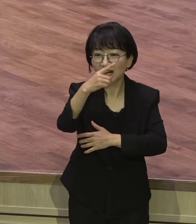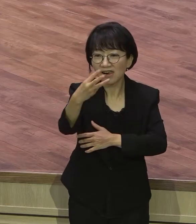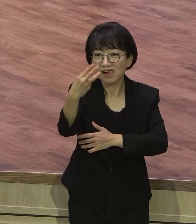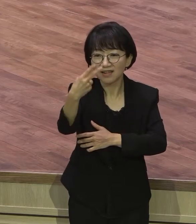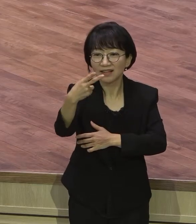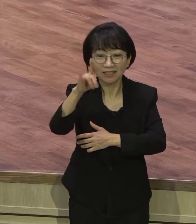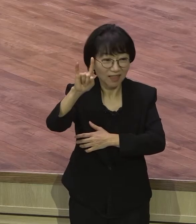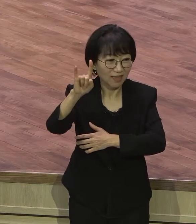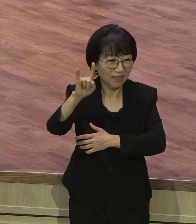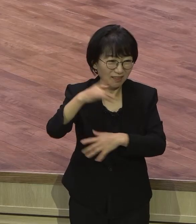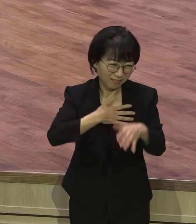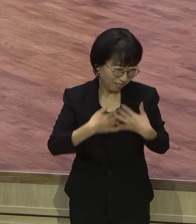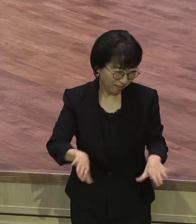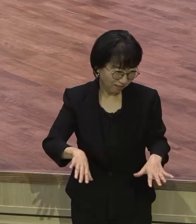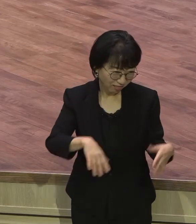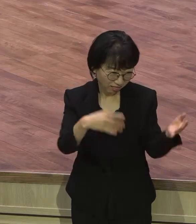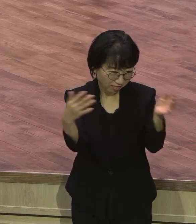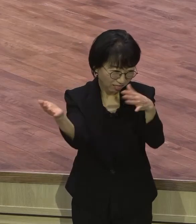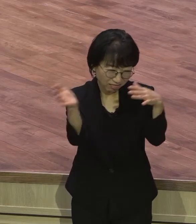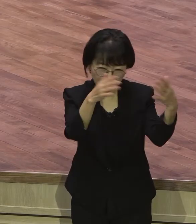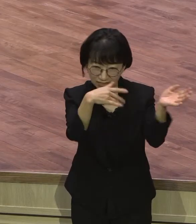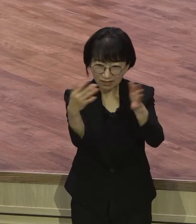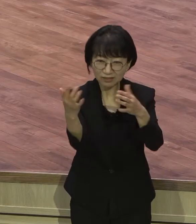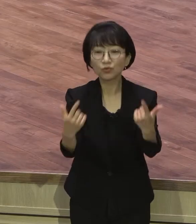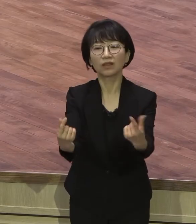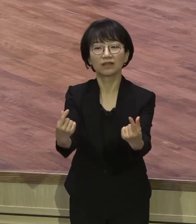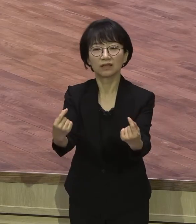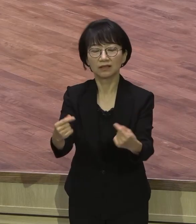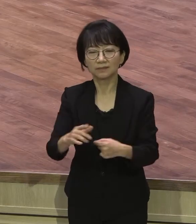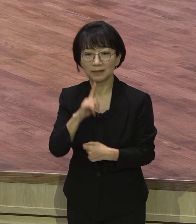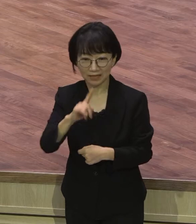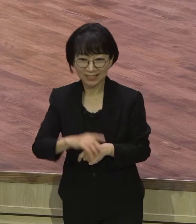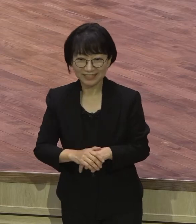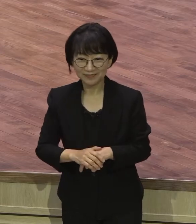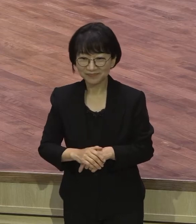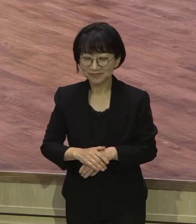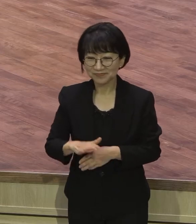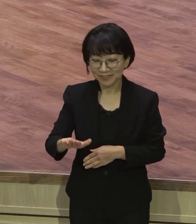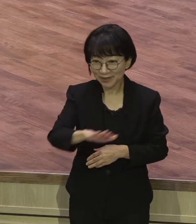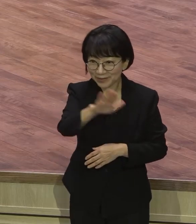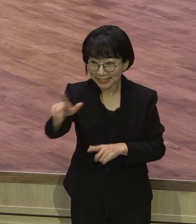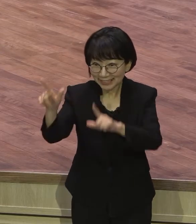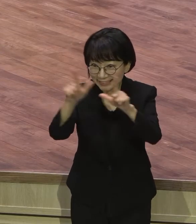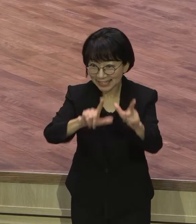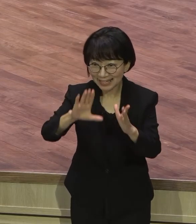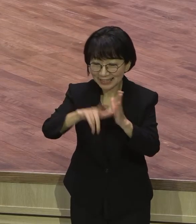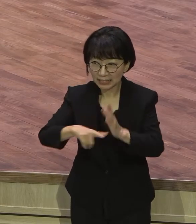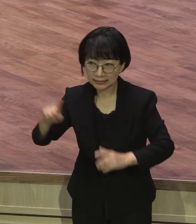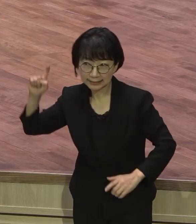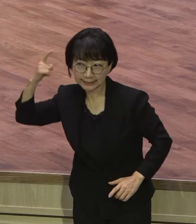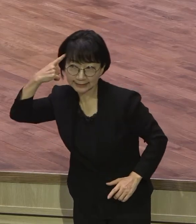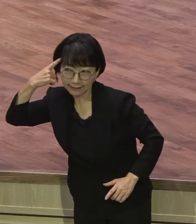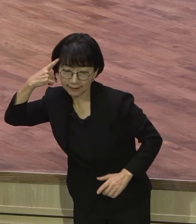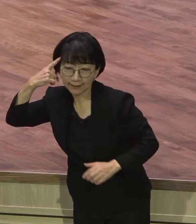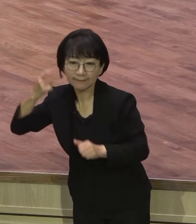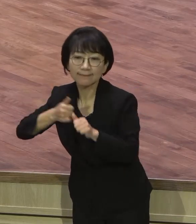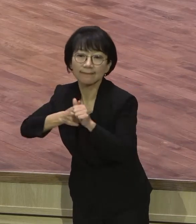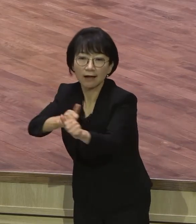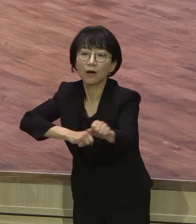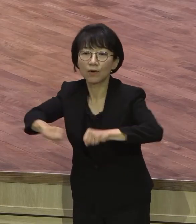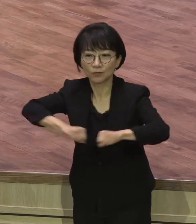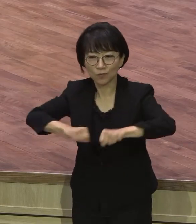보잘것없는 연약한 존재라는 의미지요. 자, 우리의 삶은 생각의 지배를 받기